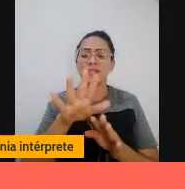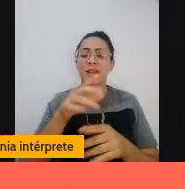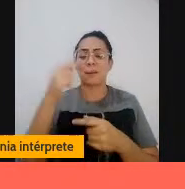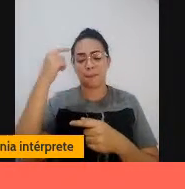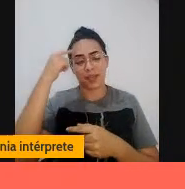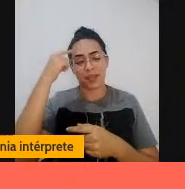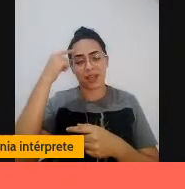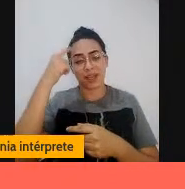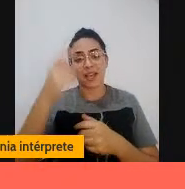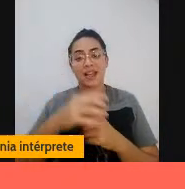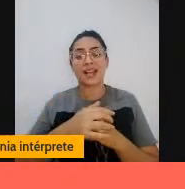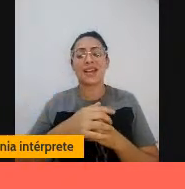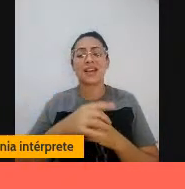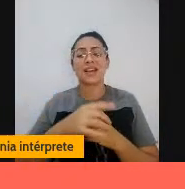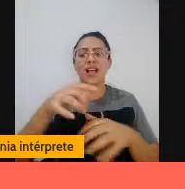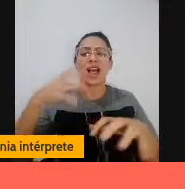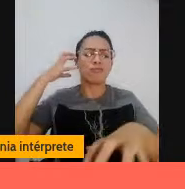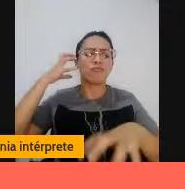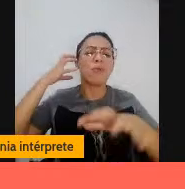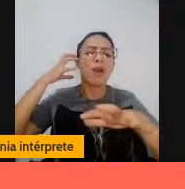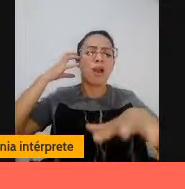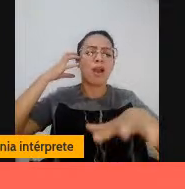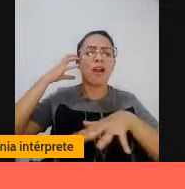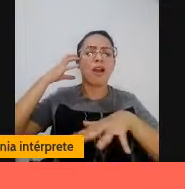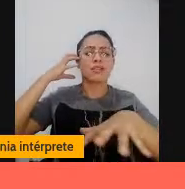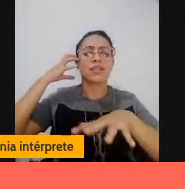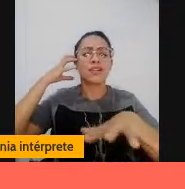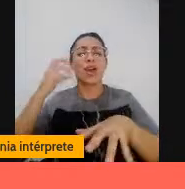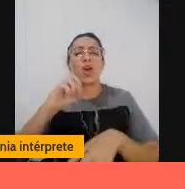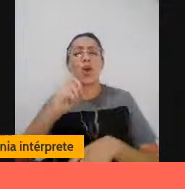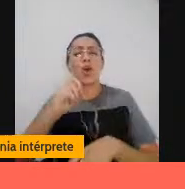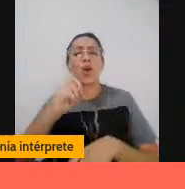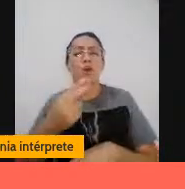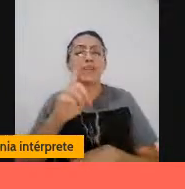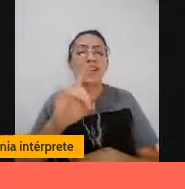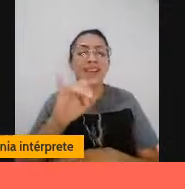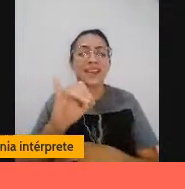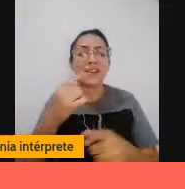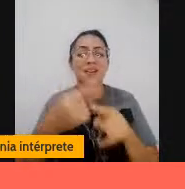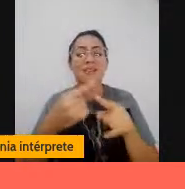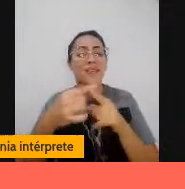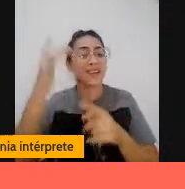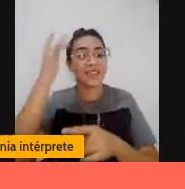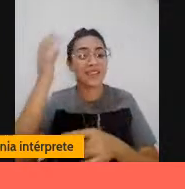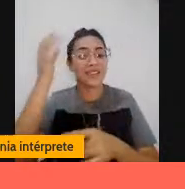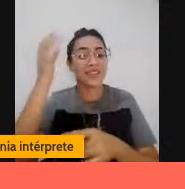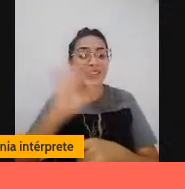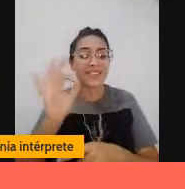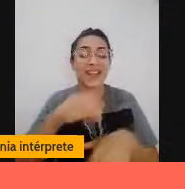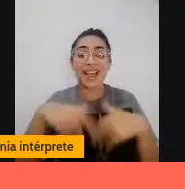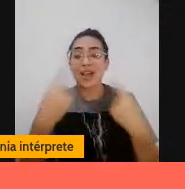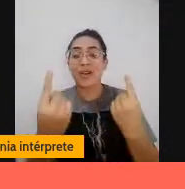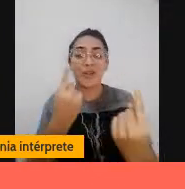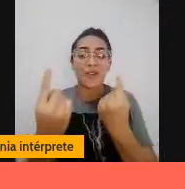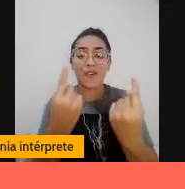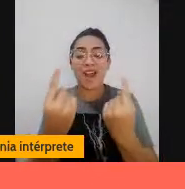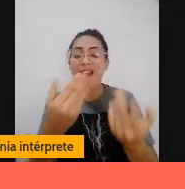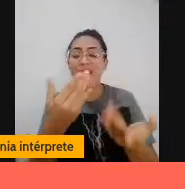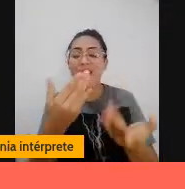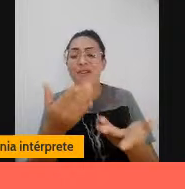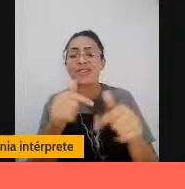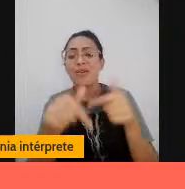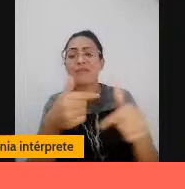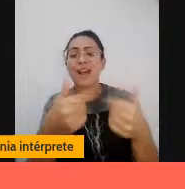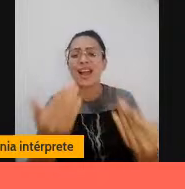ele era DJ ou DI, né? Porque eu disse, eu não estou entendendo qual é a função dele. Ele é um